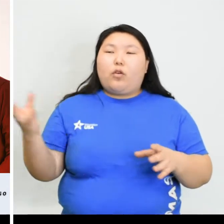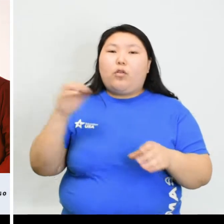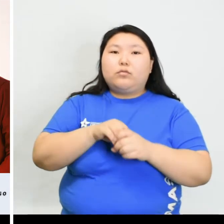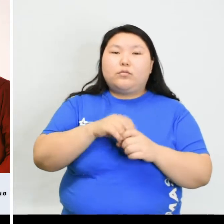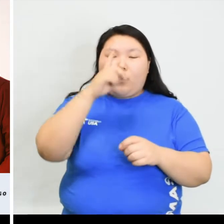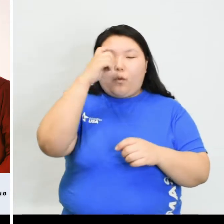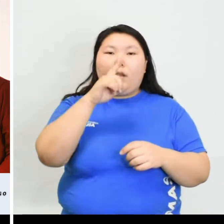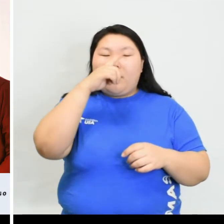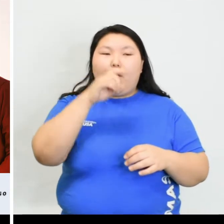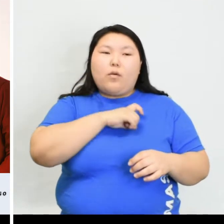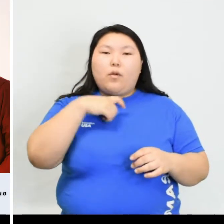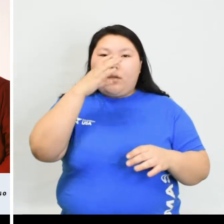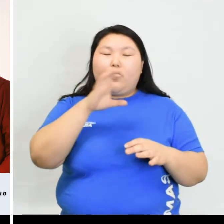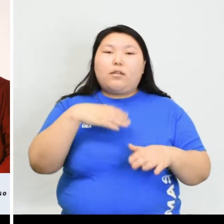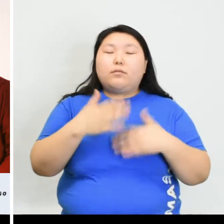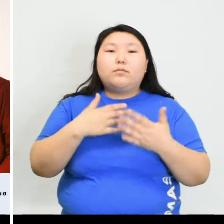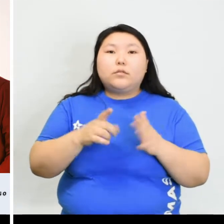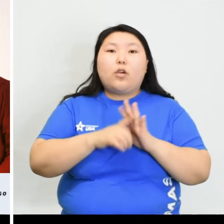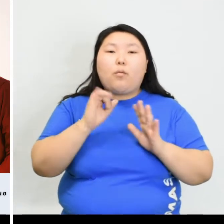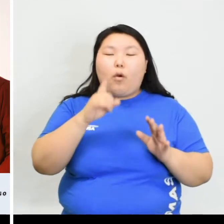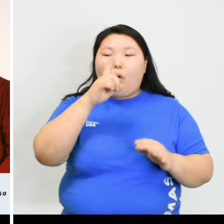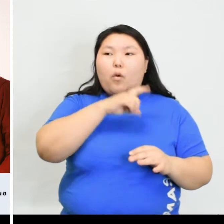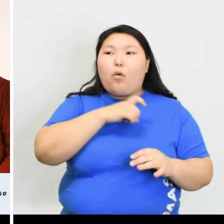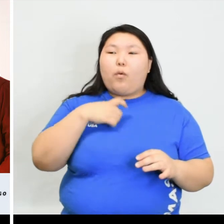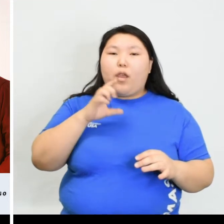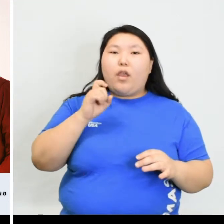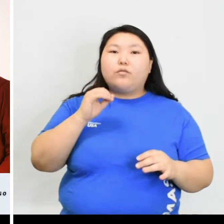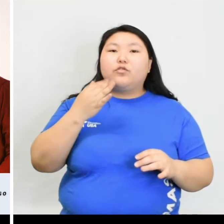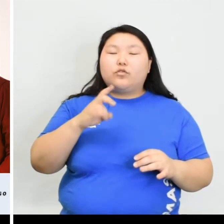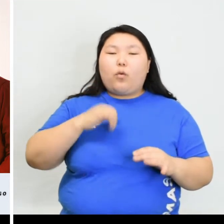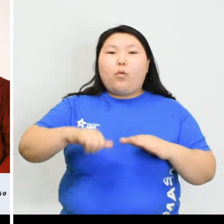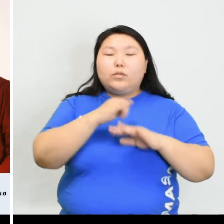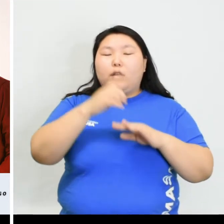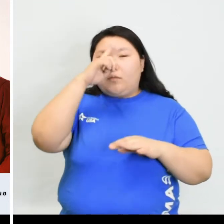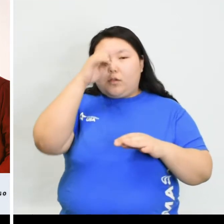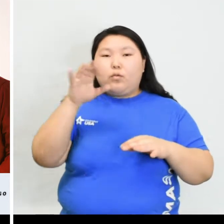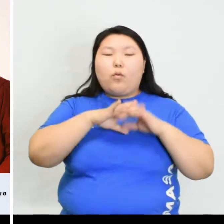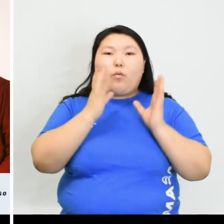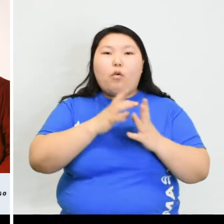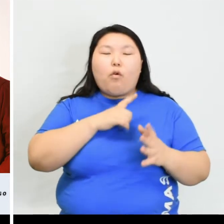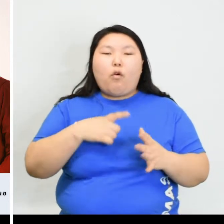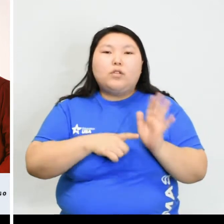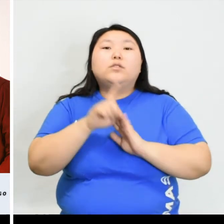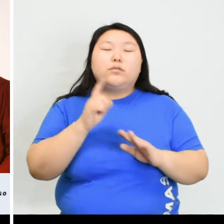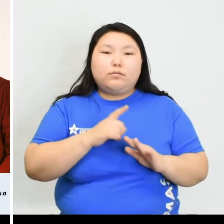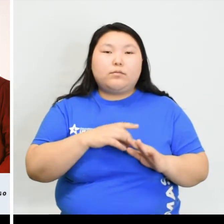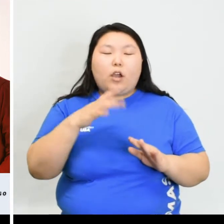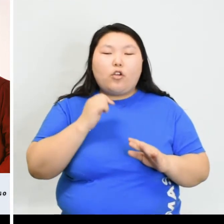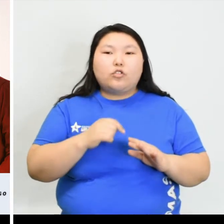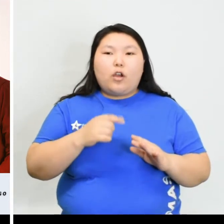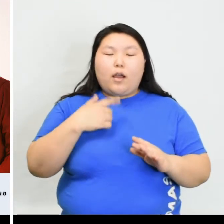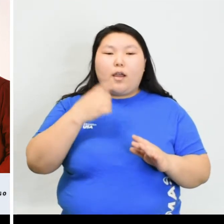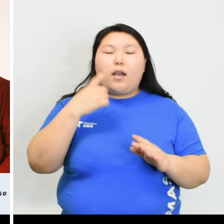эмнэлгүүдээ даатгалж эхлүүл нөгөө нэг хувийн хвшил тэгээд улсын эмнэлгүүд чинь бүгд төр өрштөл эхлэх байхгүй юу? Одоо хамгийн